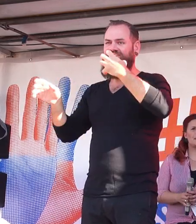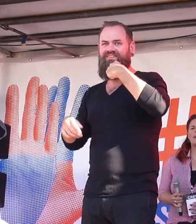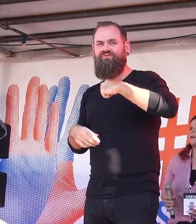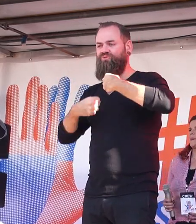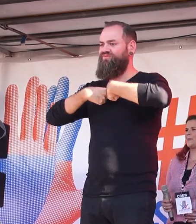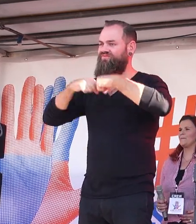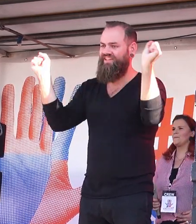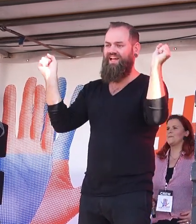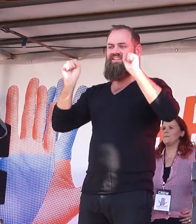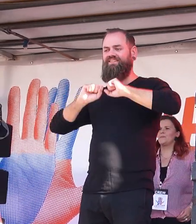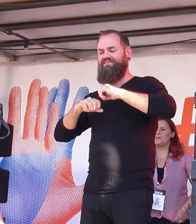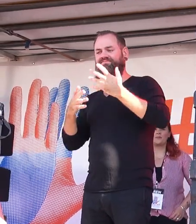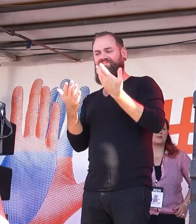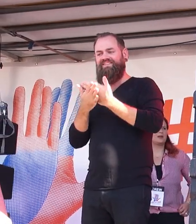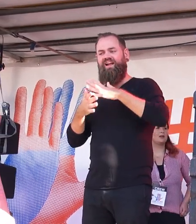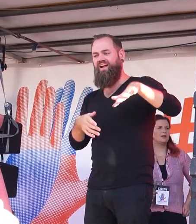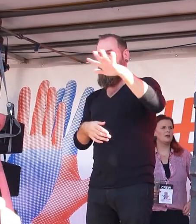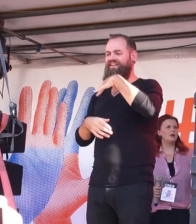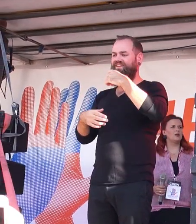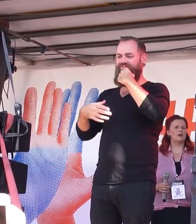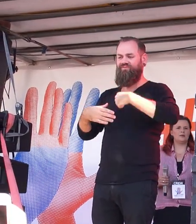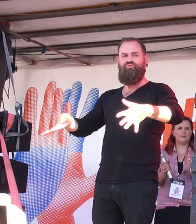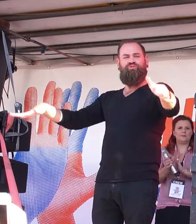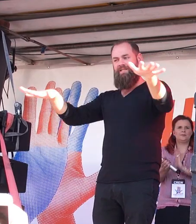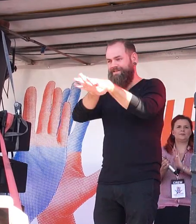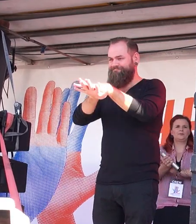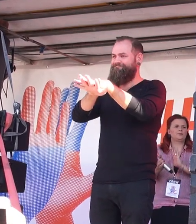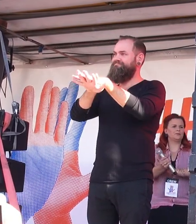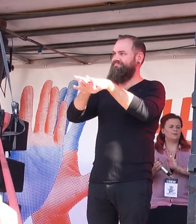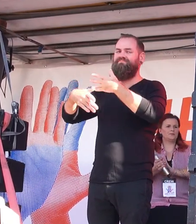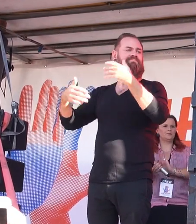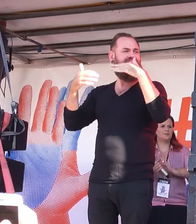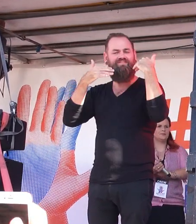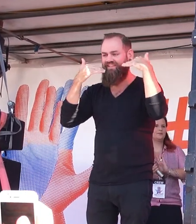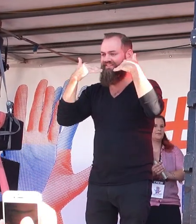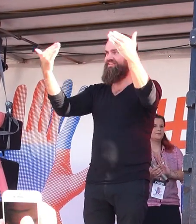Einheit stehen und sagen, wir sind unteilbar. Dankeschön.